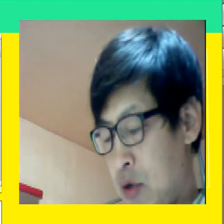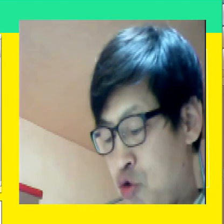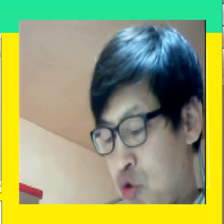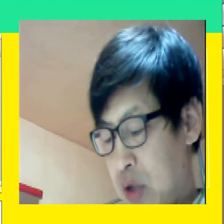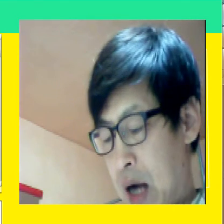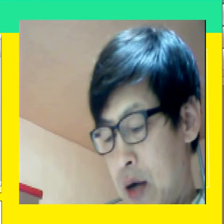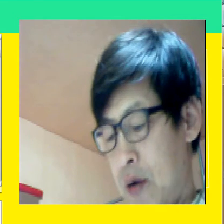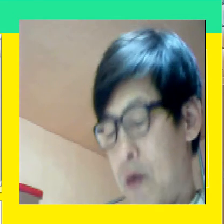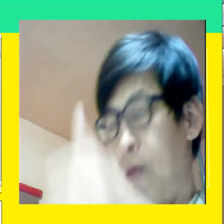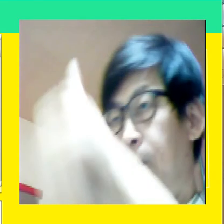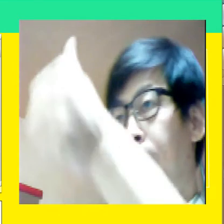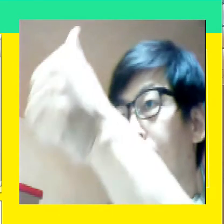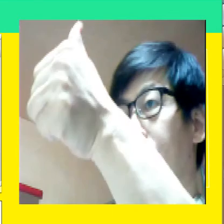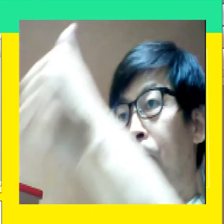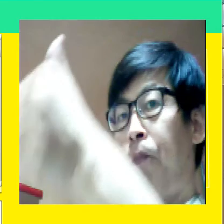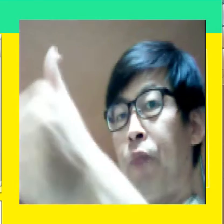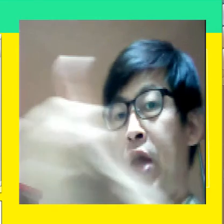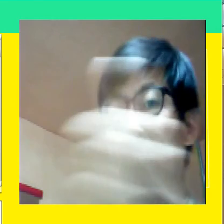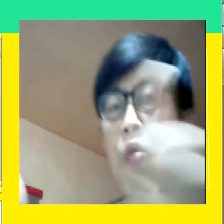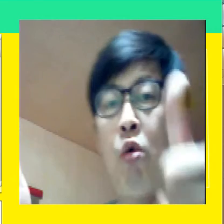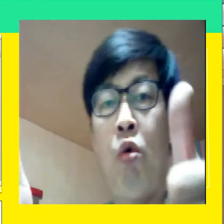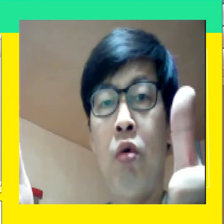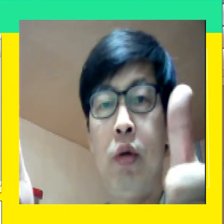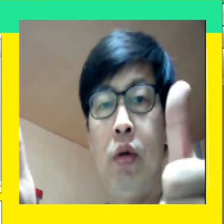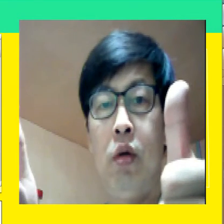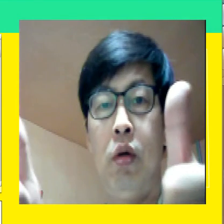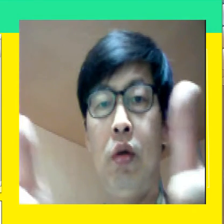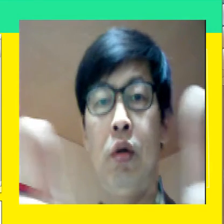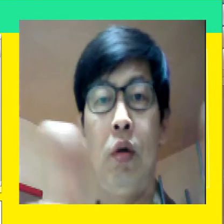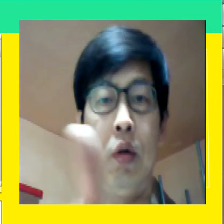죽다. 이렇게 하고.